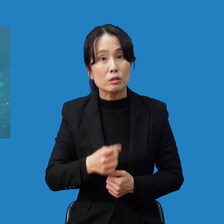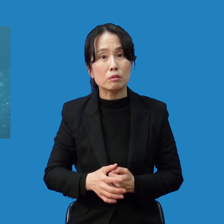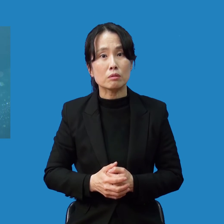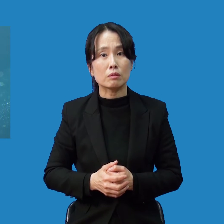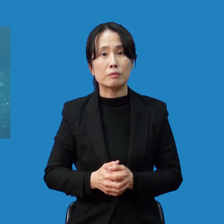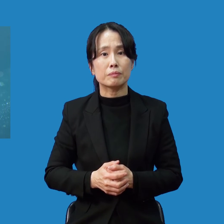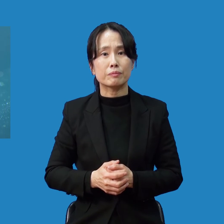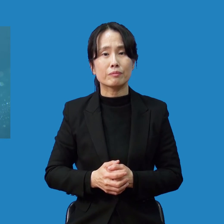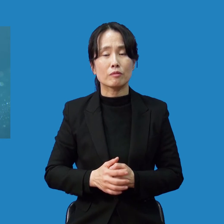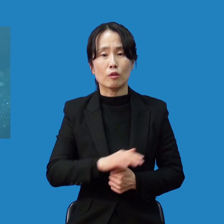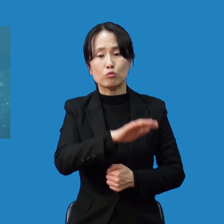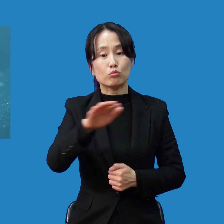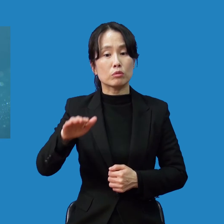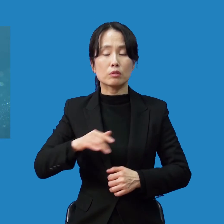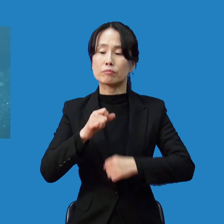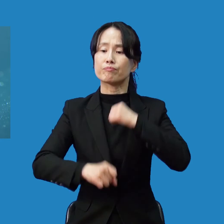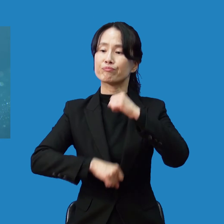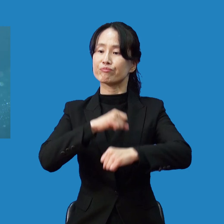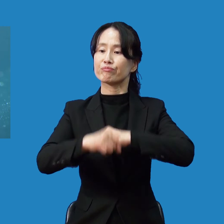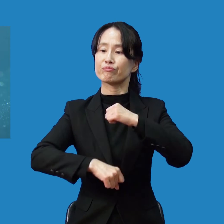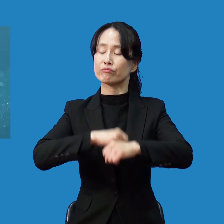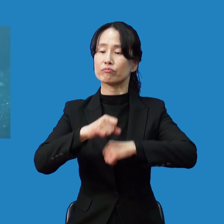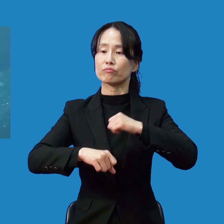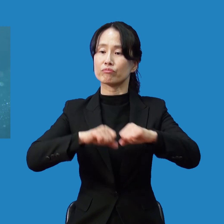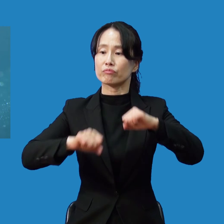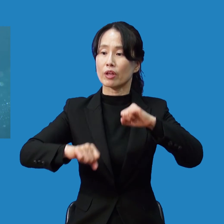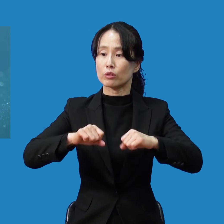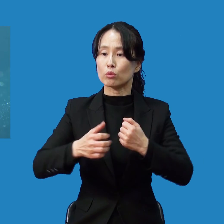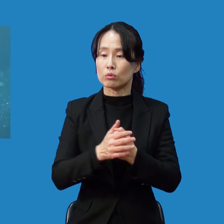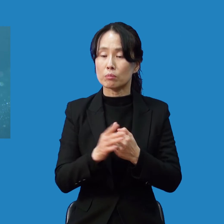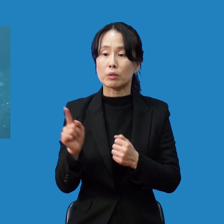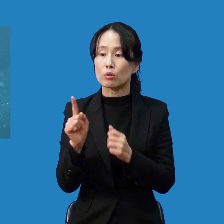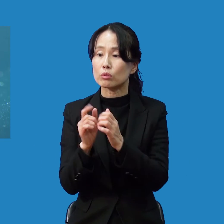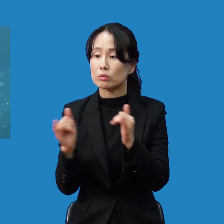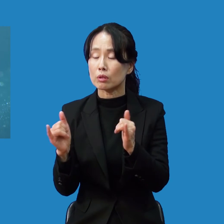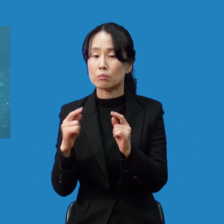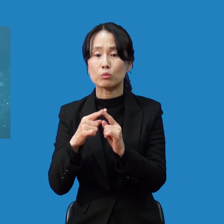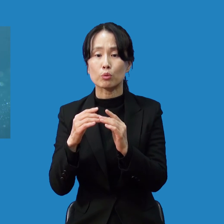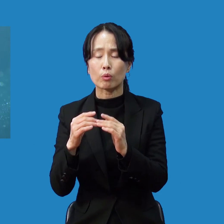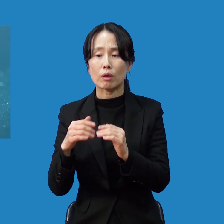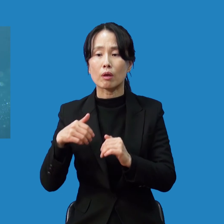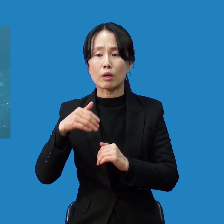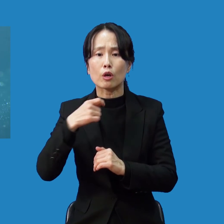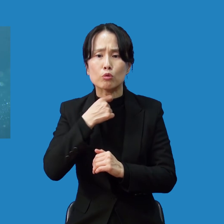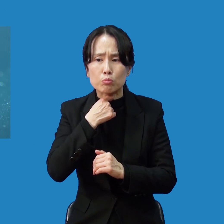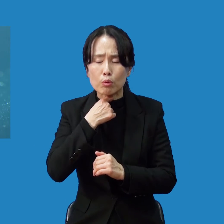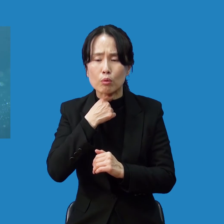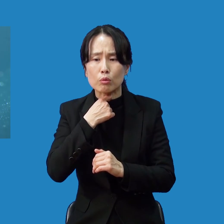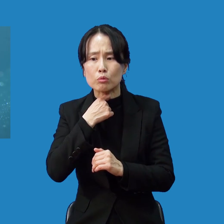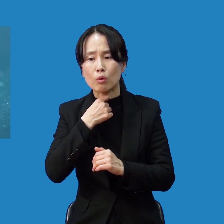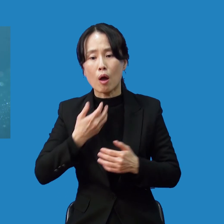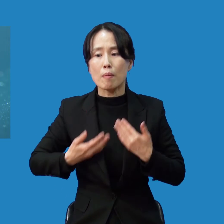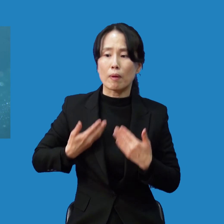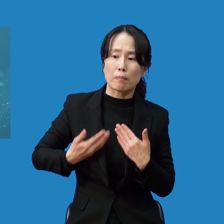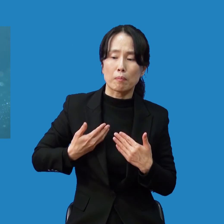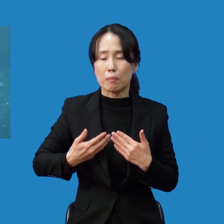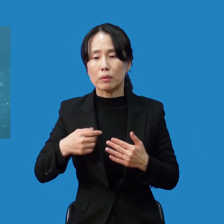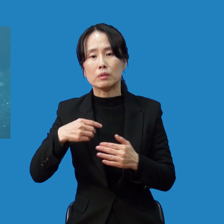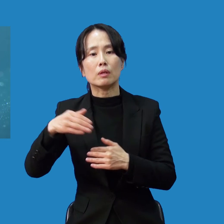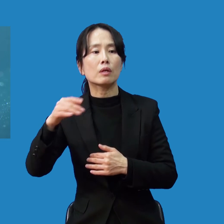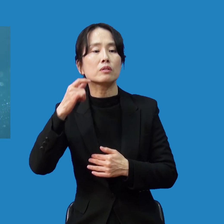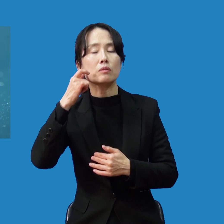자유롭게 하는 행동 때문에 어떤 사람은 교회 가고 싶어도 못 가게 되는 결과가 초래될 수도 있습니다. 그런